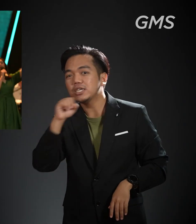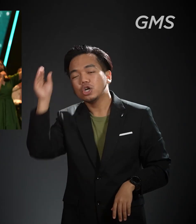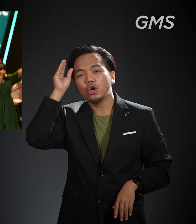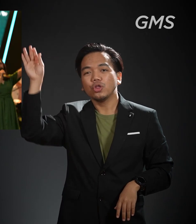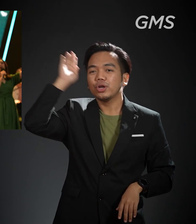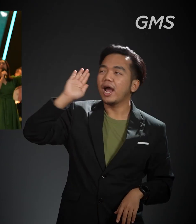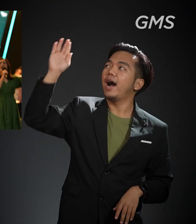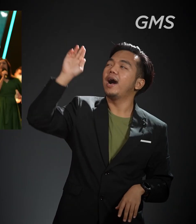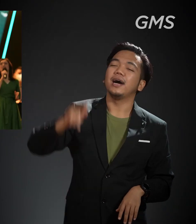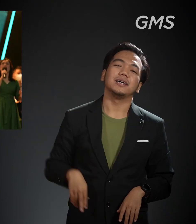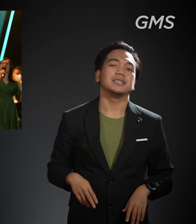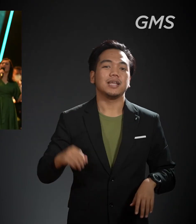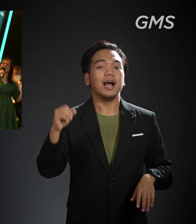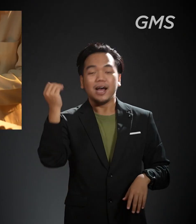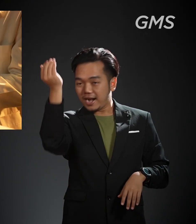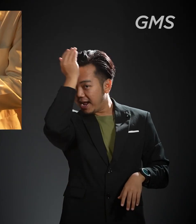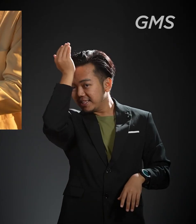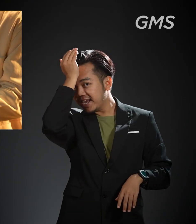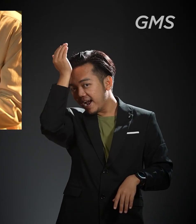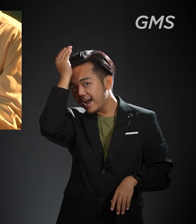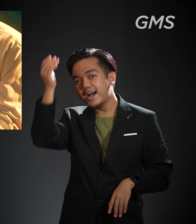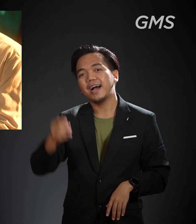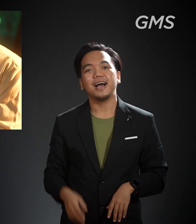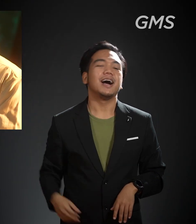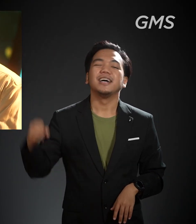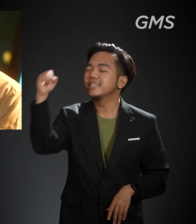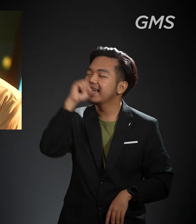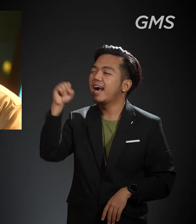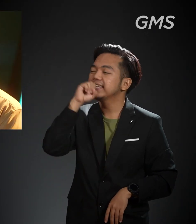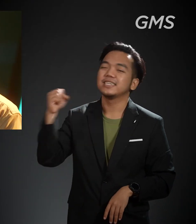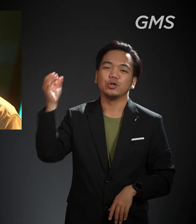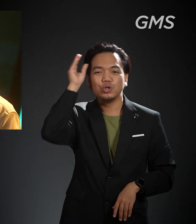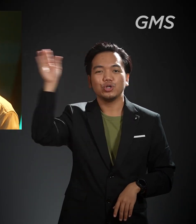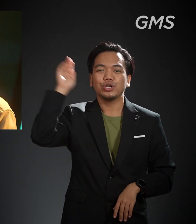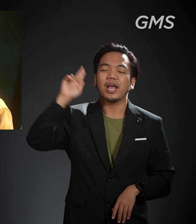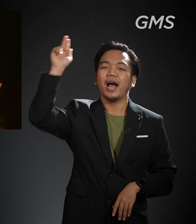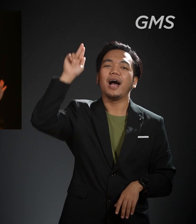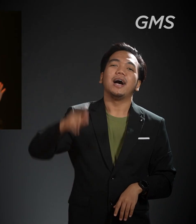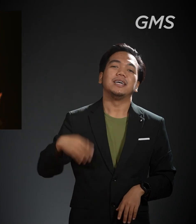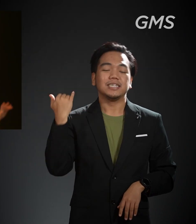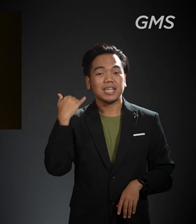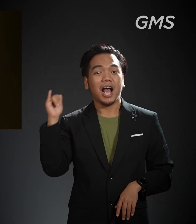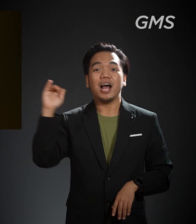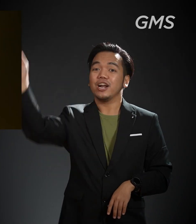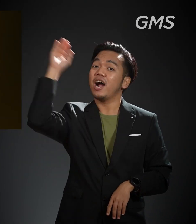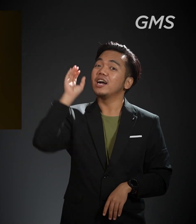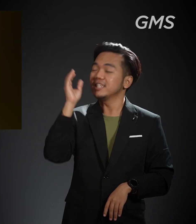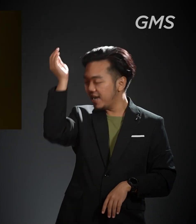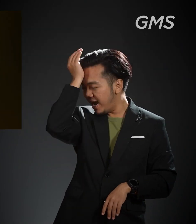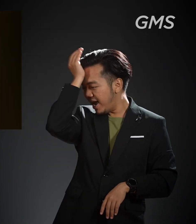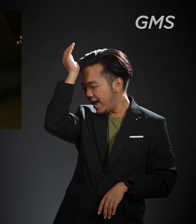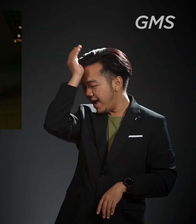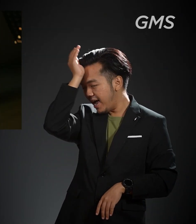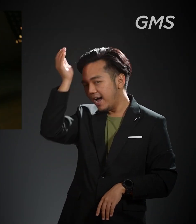nyanyi bagi Dia Sang Raja, nyanyi bagi Dia Sang